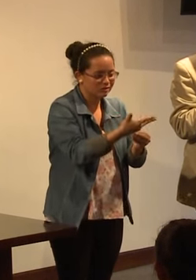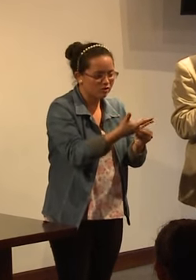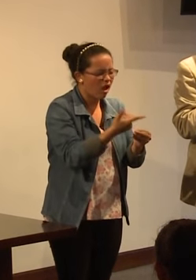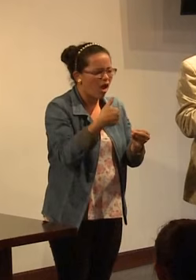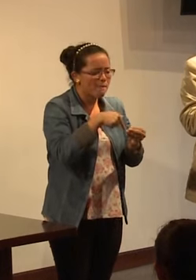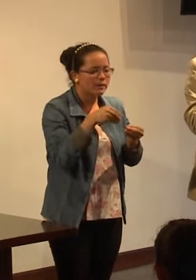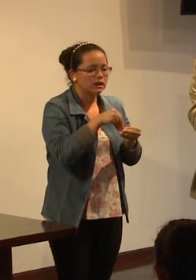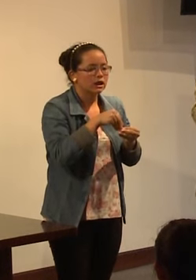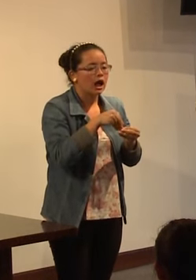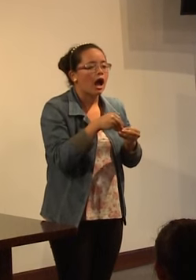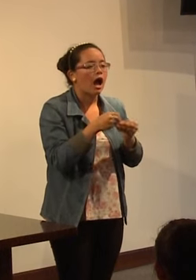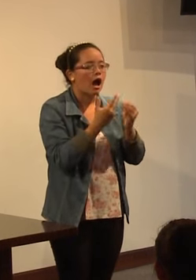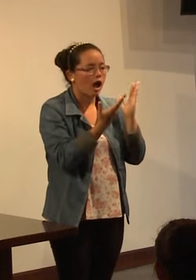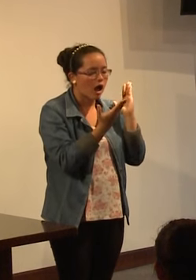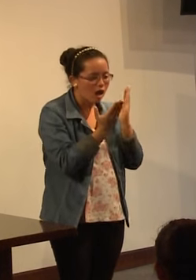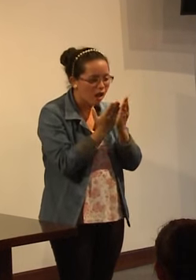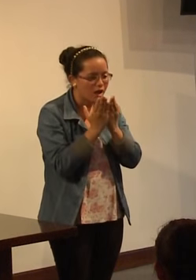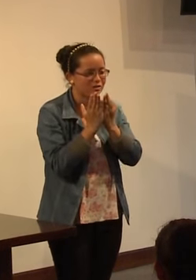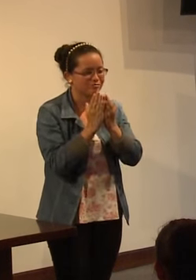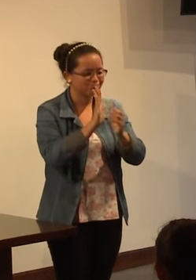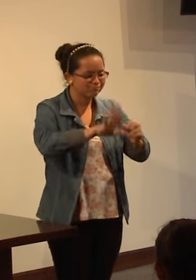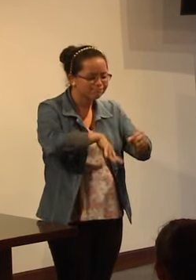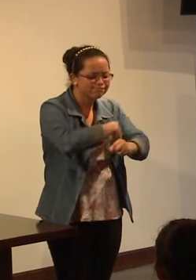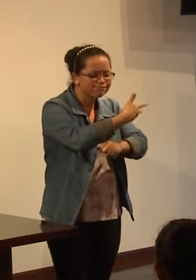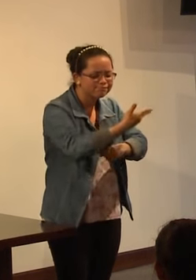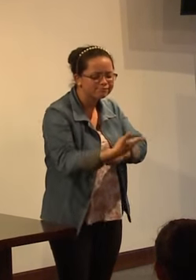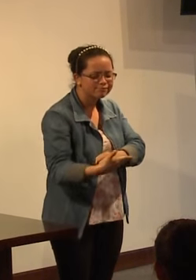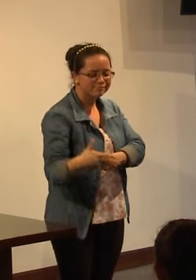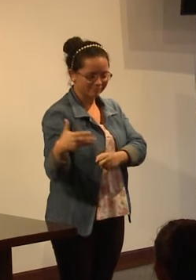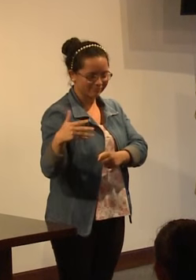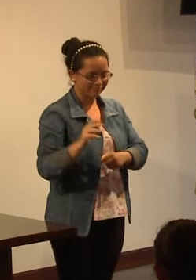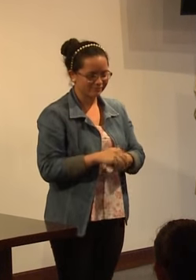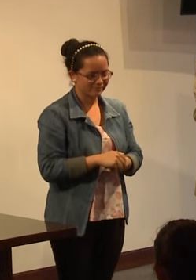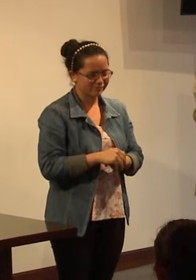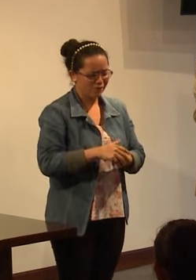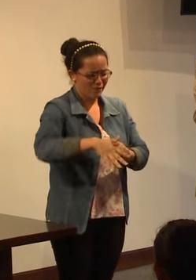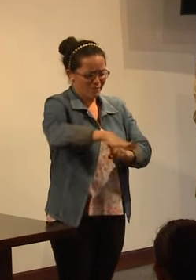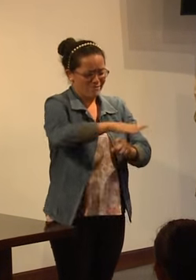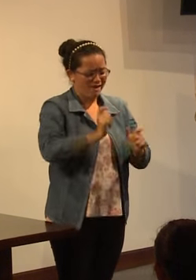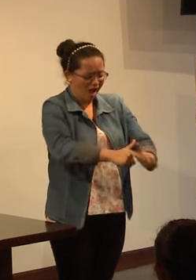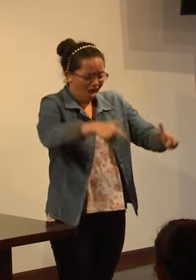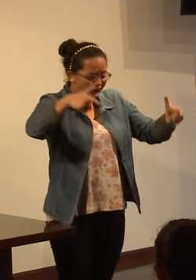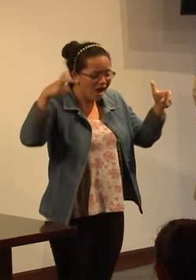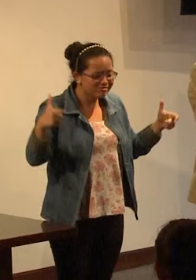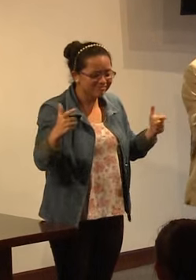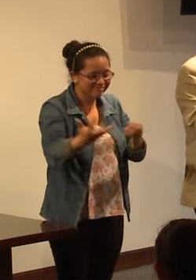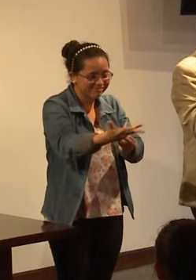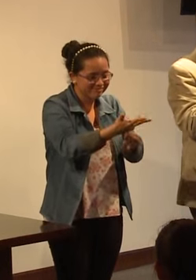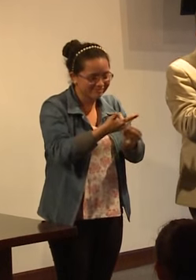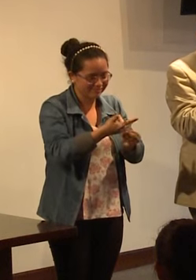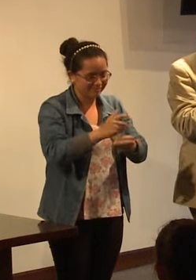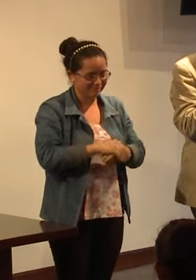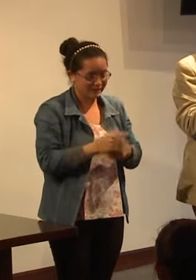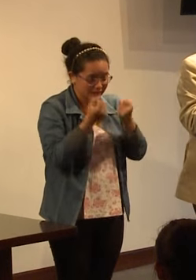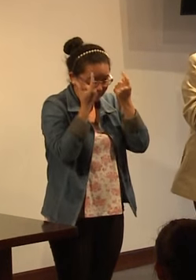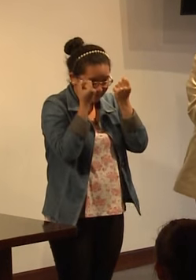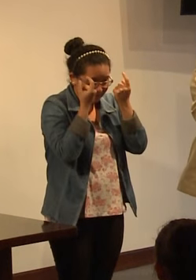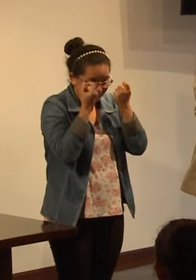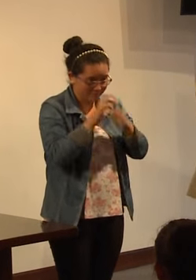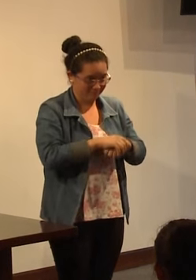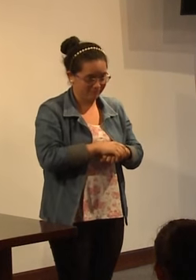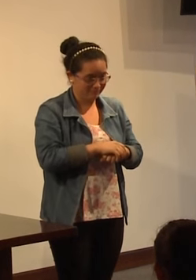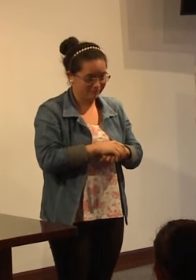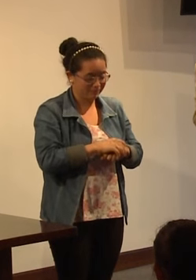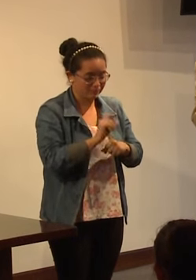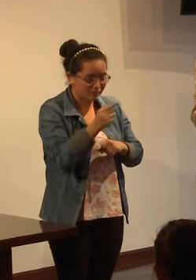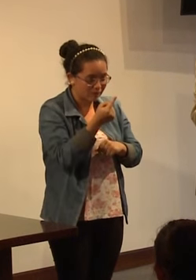de la literatura, de la poesía. Ese contexto grande de las artes es el primero que hay que entender, porque si vamos a entender el tema de las